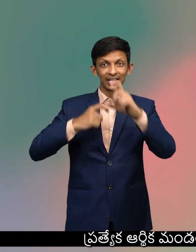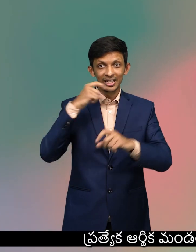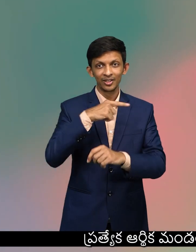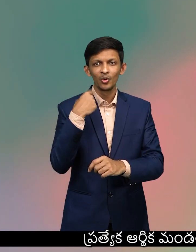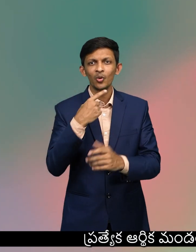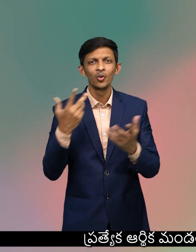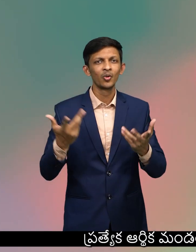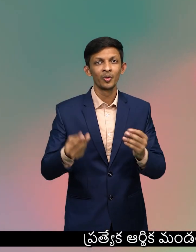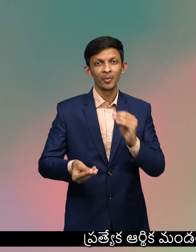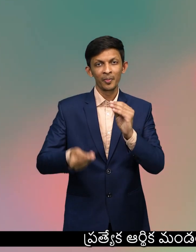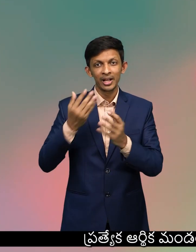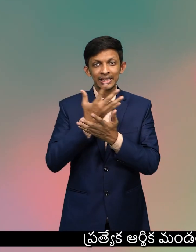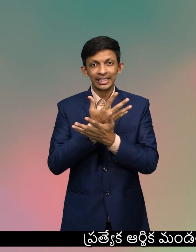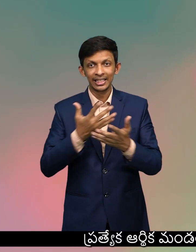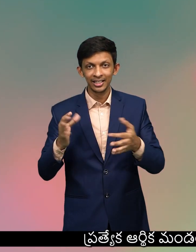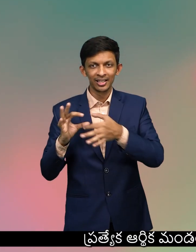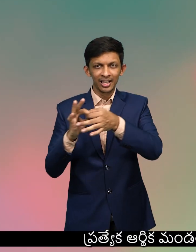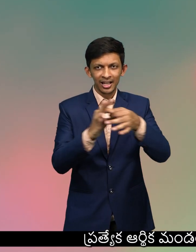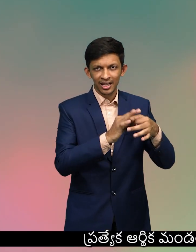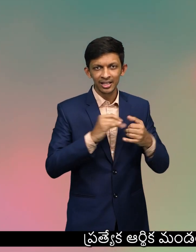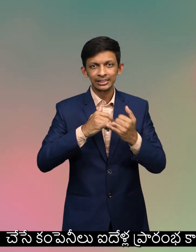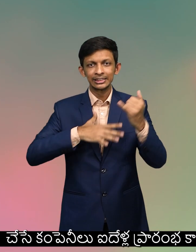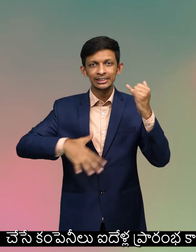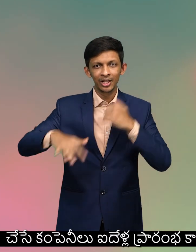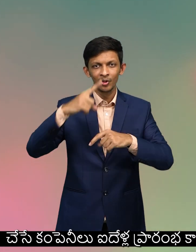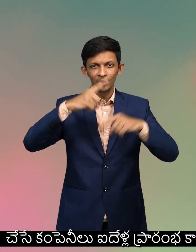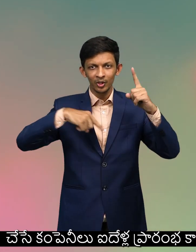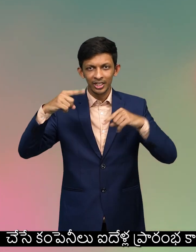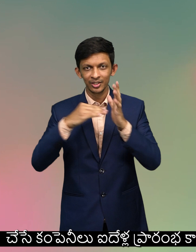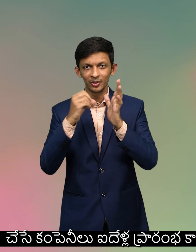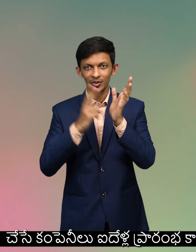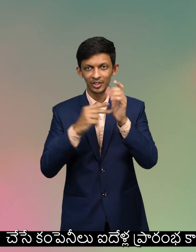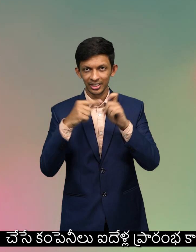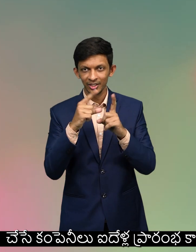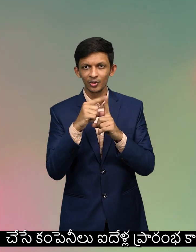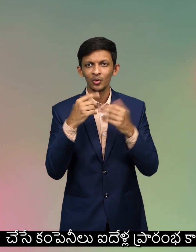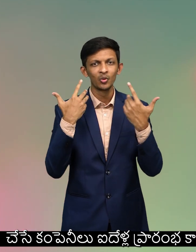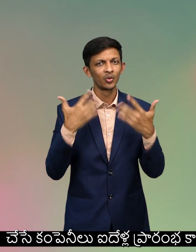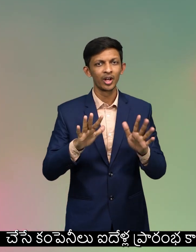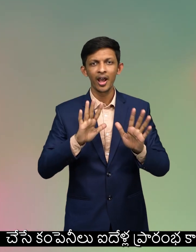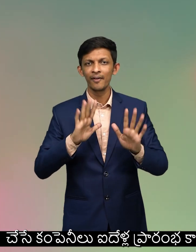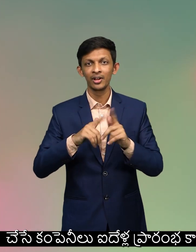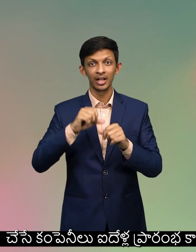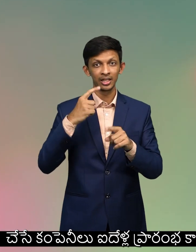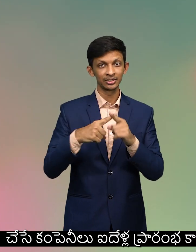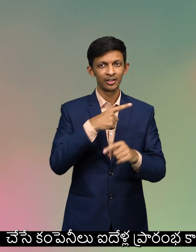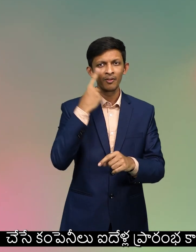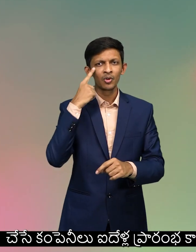ప్రత్యేక ఆర్థిక మండలిలో ఉత్పత్తి యూనిట్లను ఏర్పాటు చేసే కంపెనీలు 5 ఏళ్ల ప్రారంభ కాలానికి పన్నులు